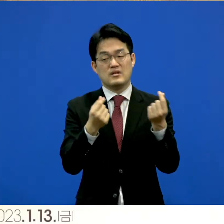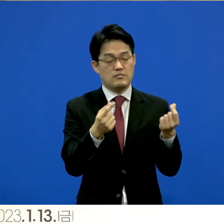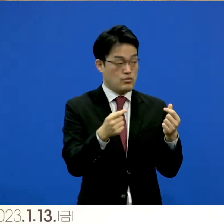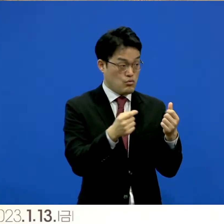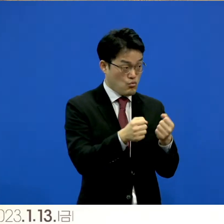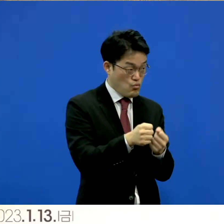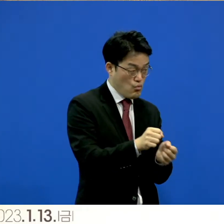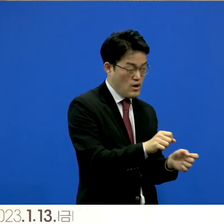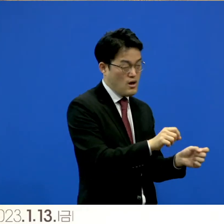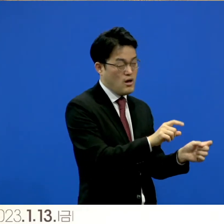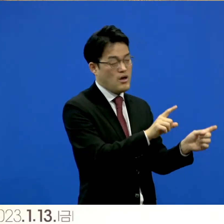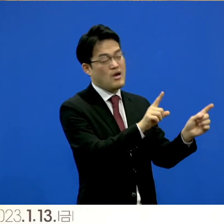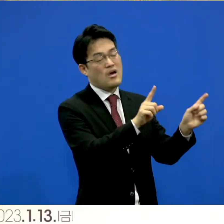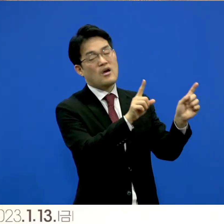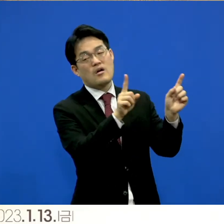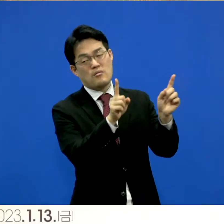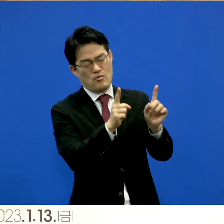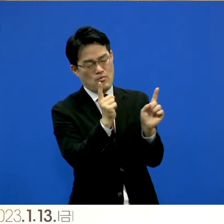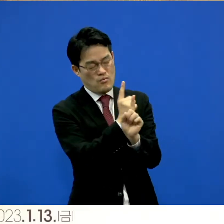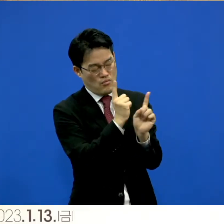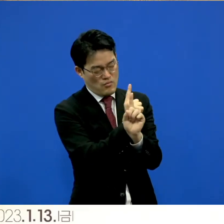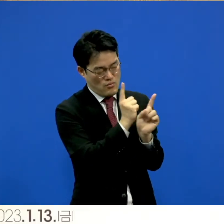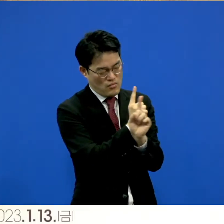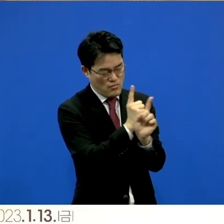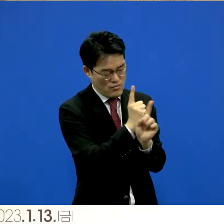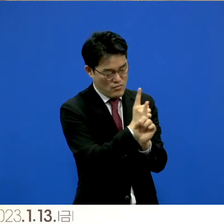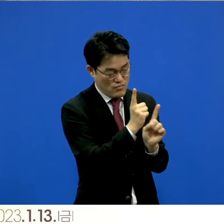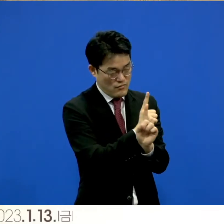치유와 회복을 일으키는 게 환대예요.